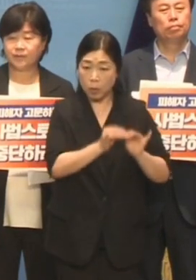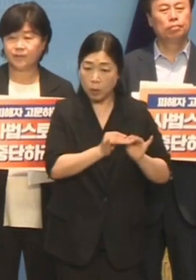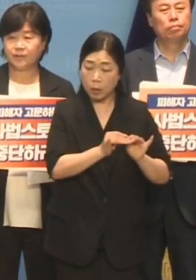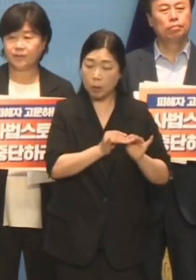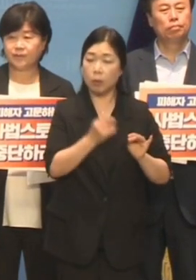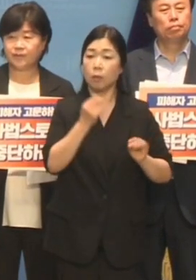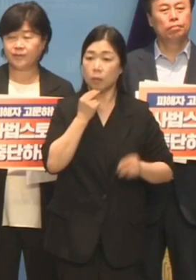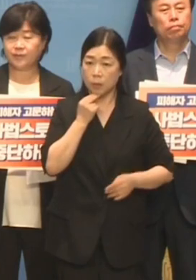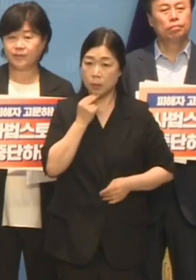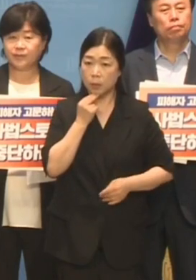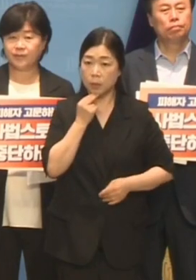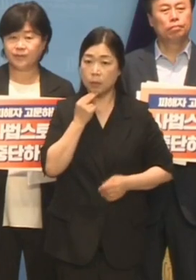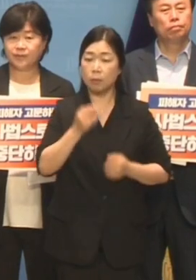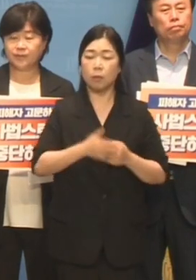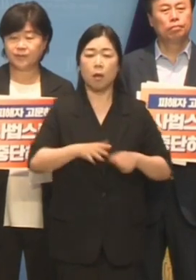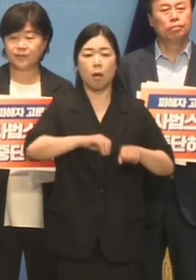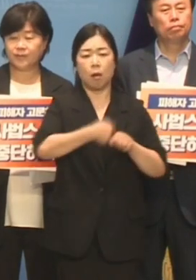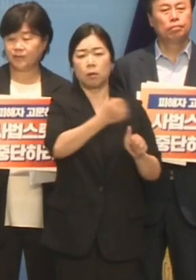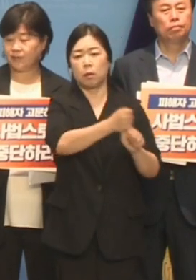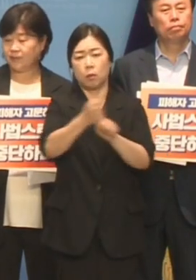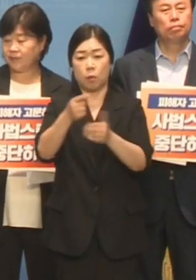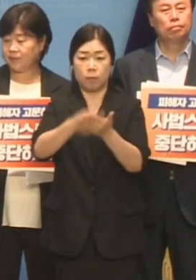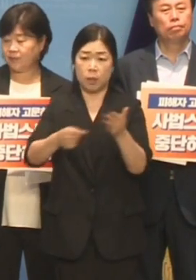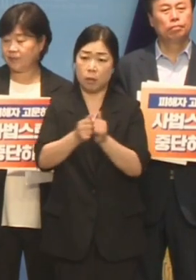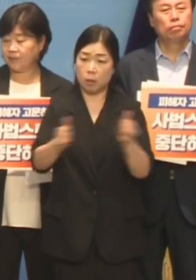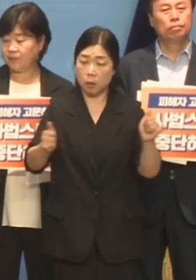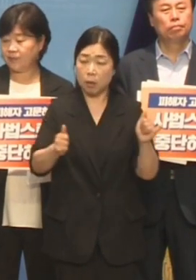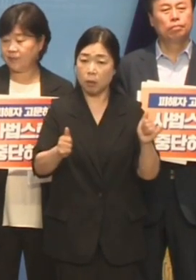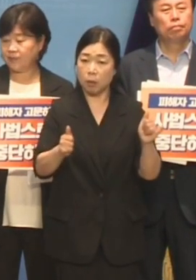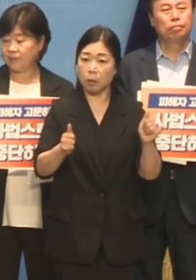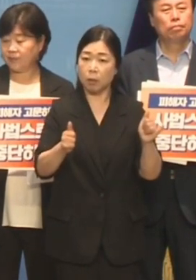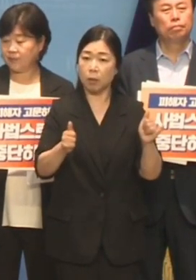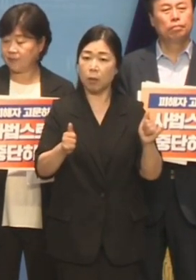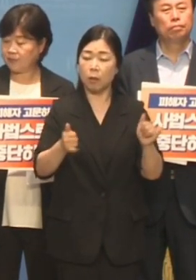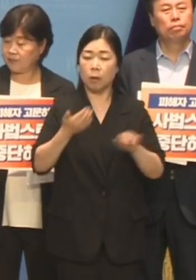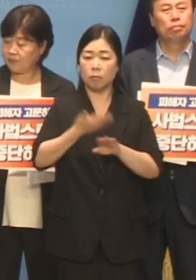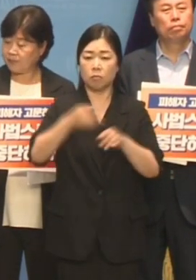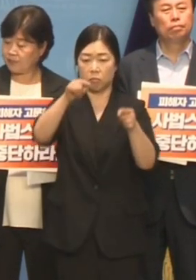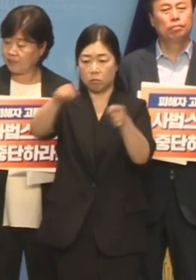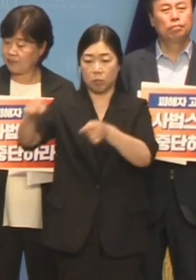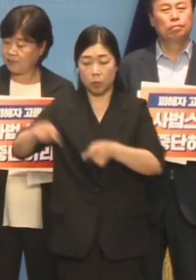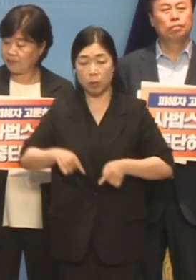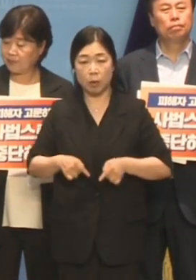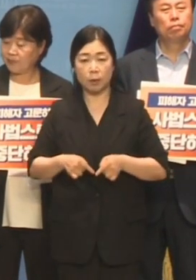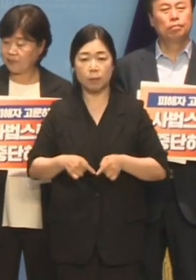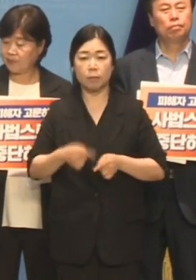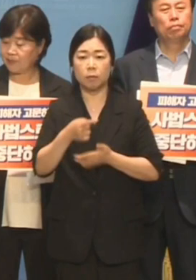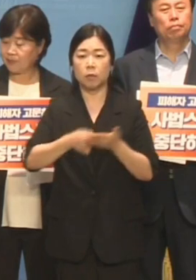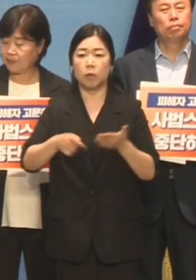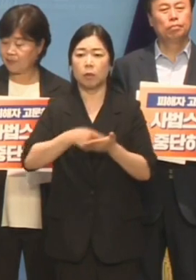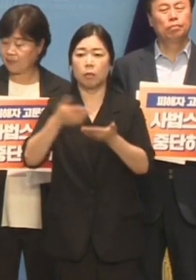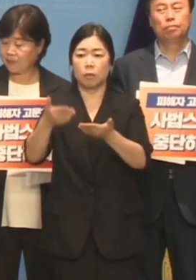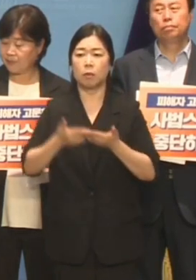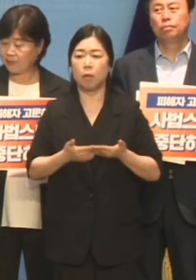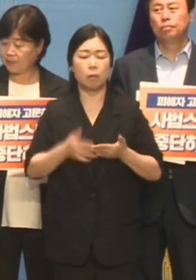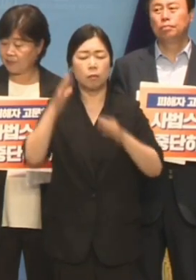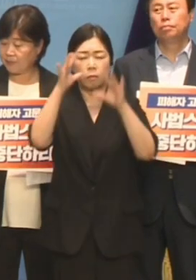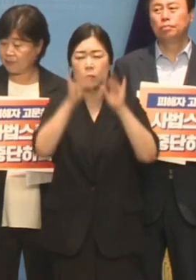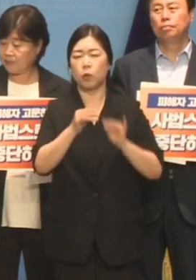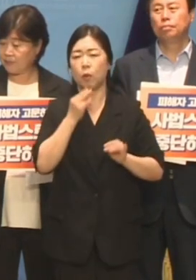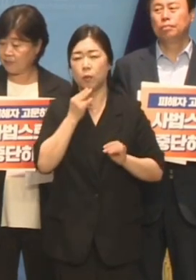경우에는 이 강제동원 피해자분들이 제3자 방식의 변제를 받는 것을 동의하지 않고 있기